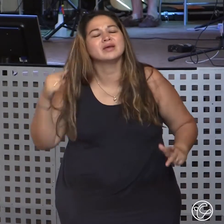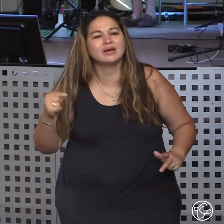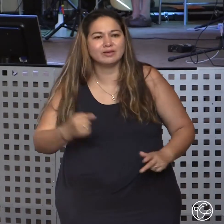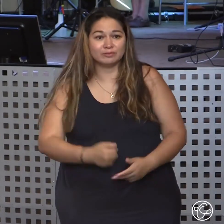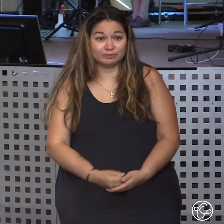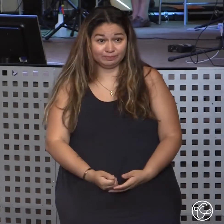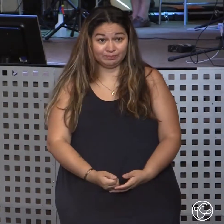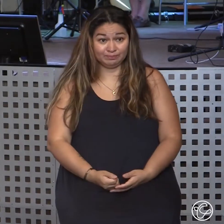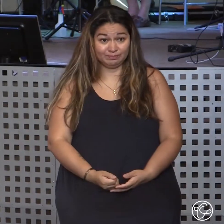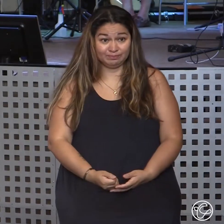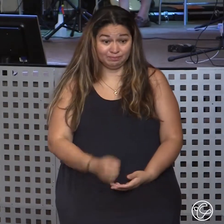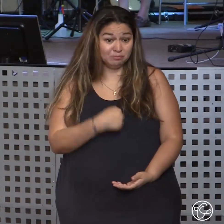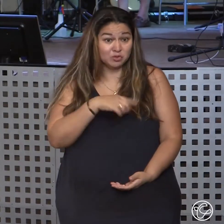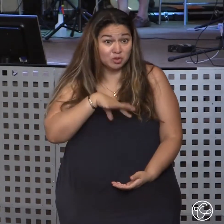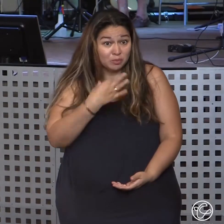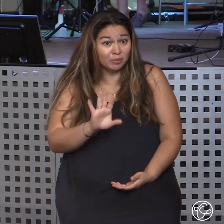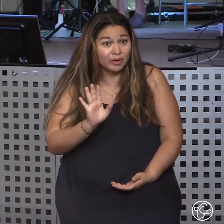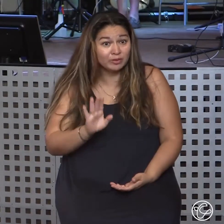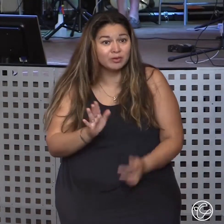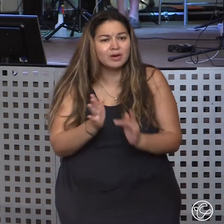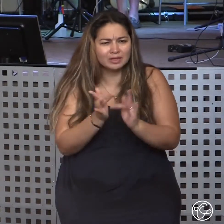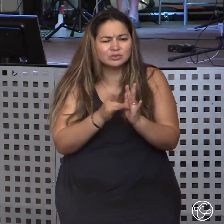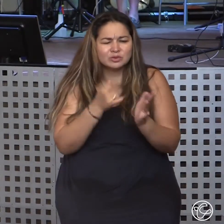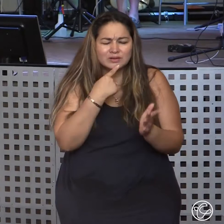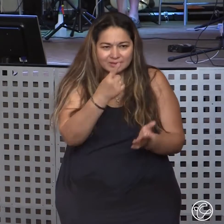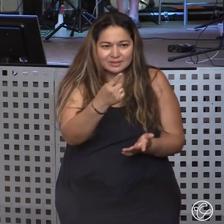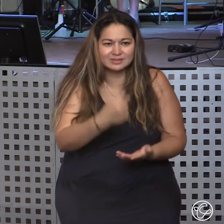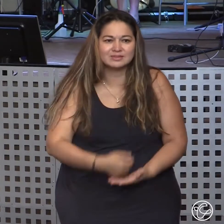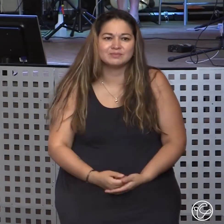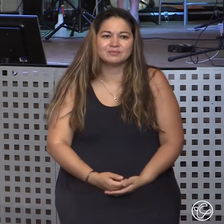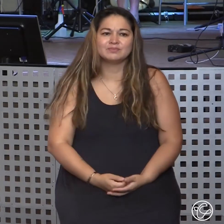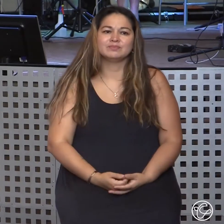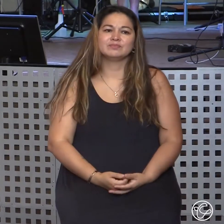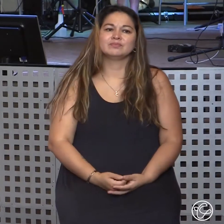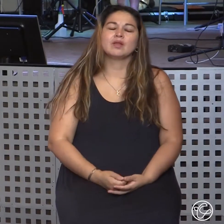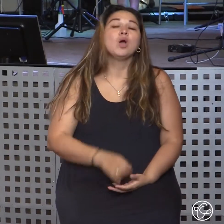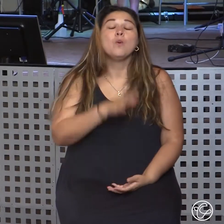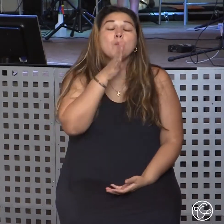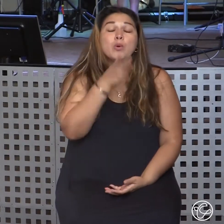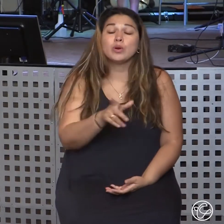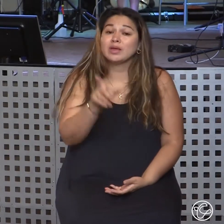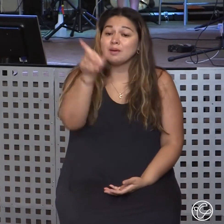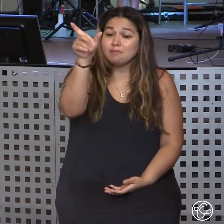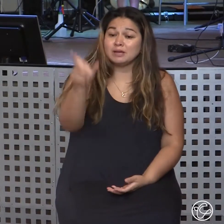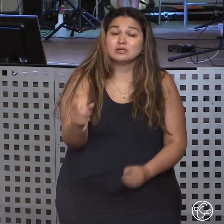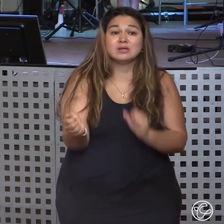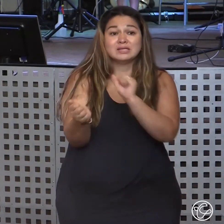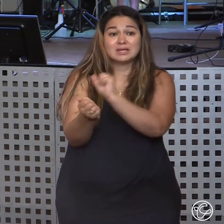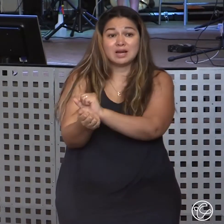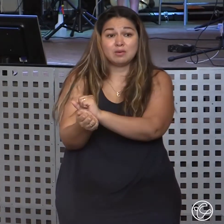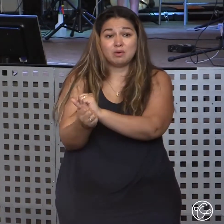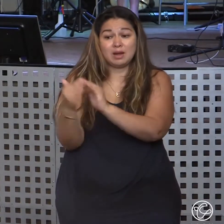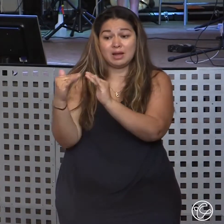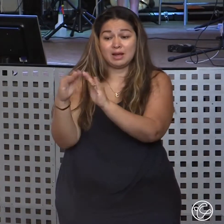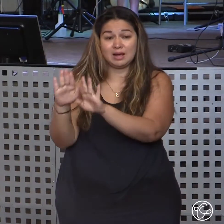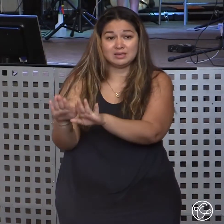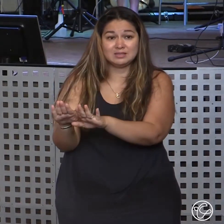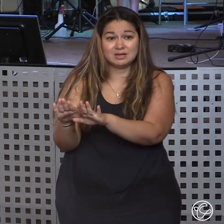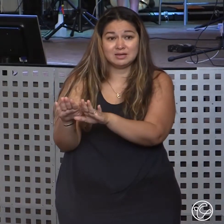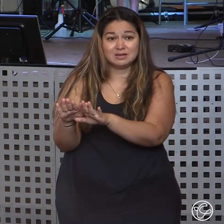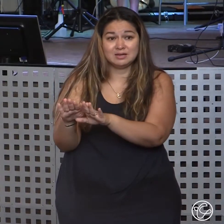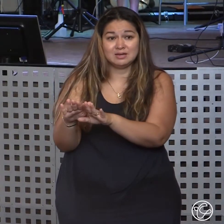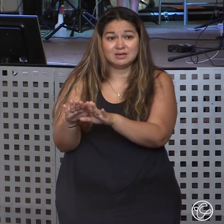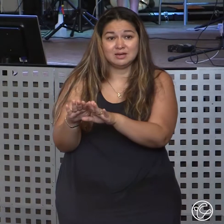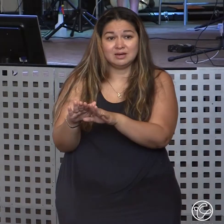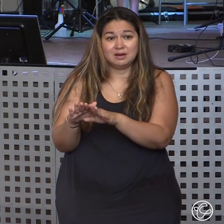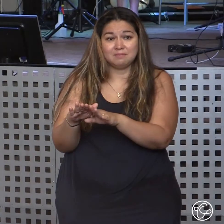¿Por qué es eso? Mira, sigo. Y el esclavo no queda en casa para siempre. El hijo sí